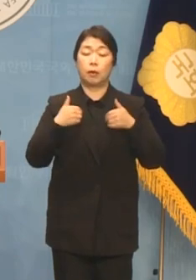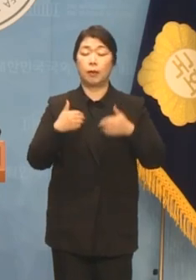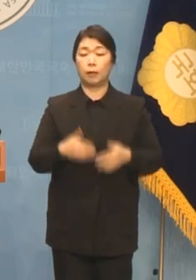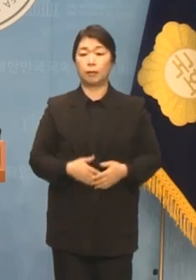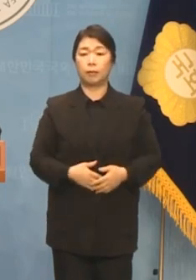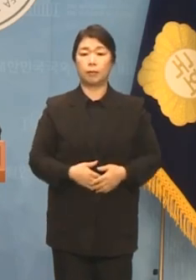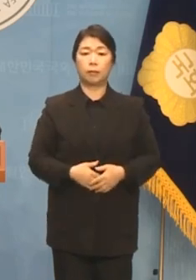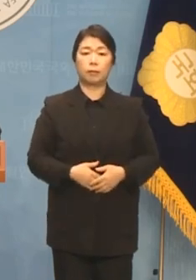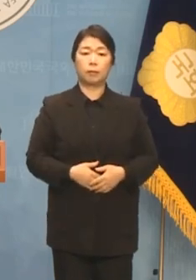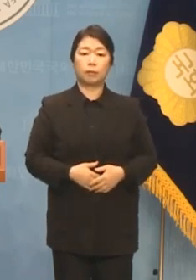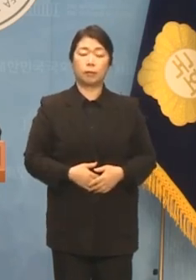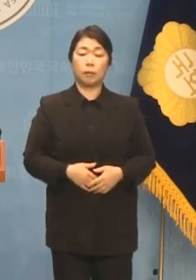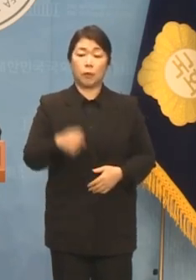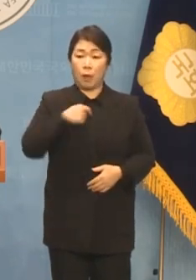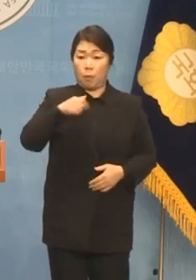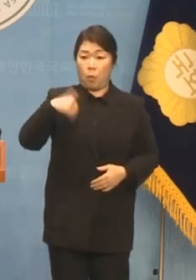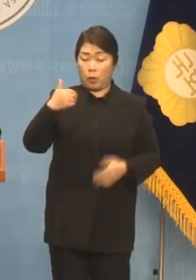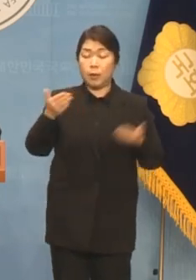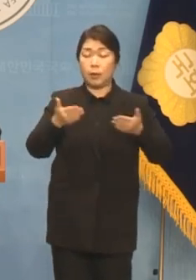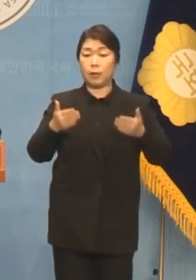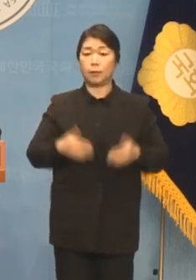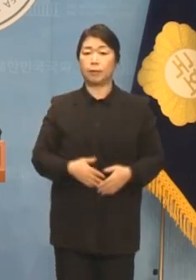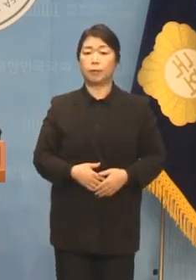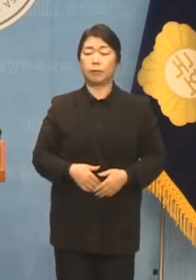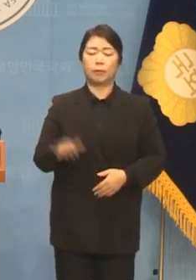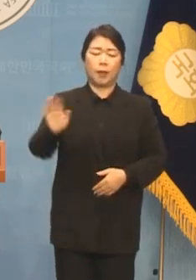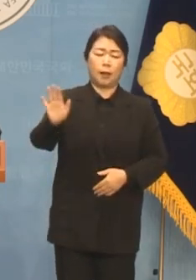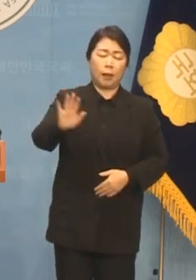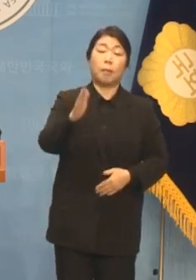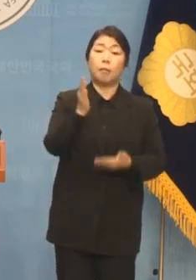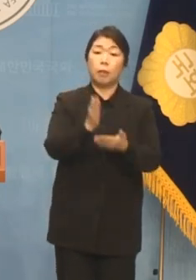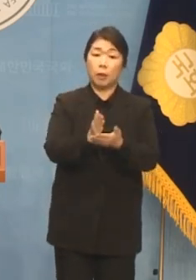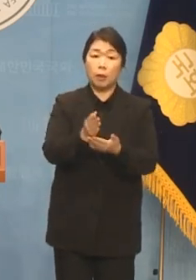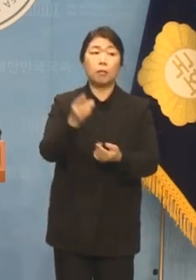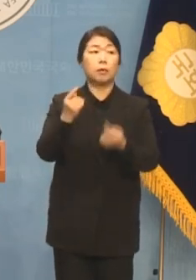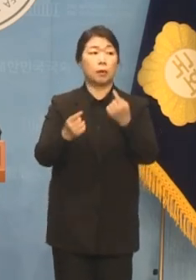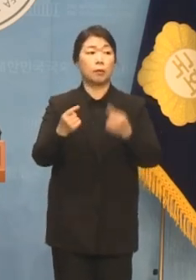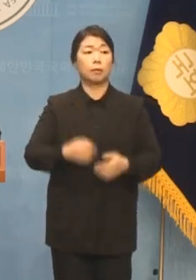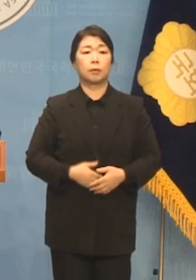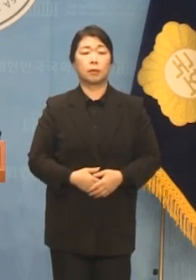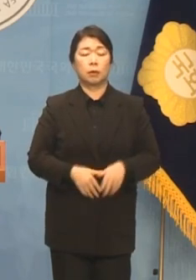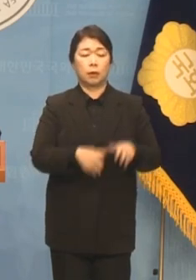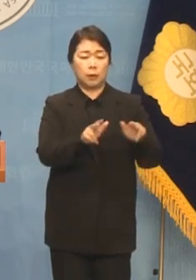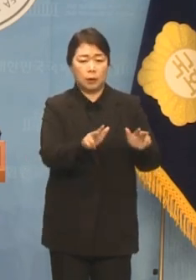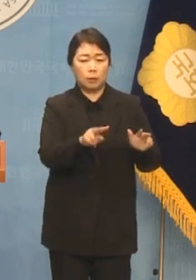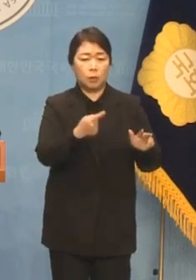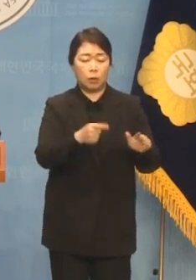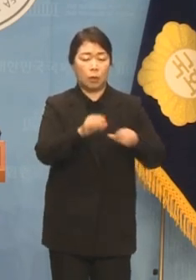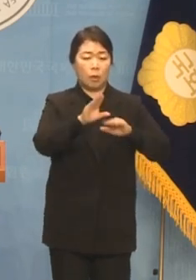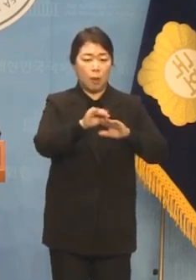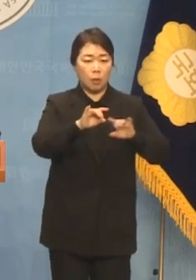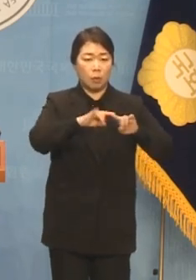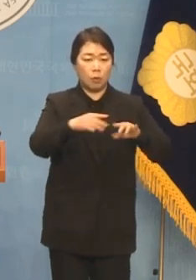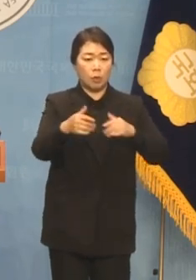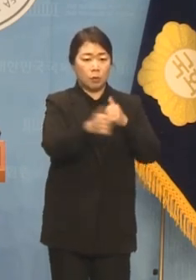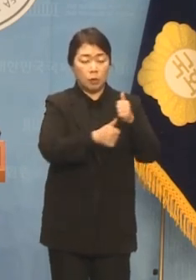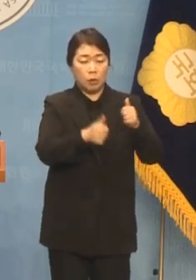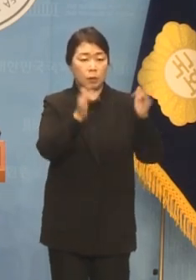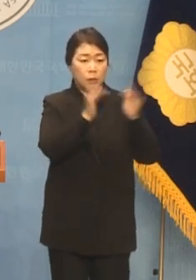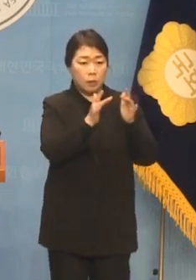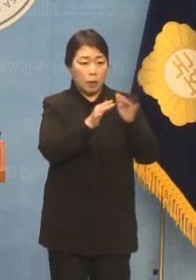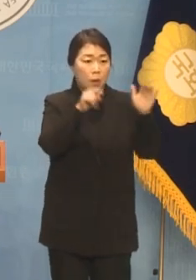합니다 나는 모르는 일이라며 손사래 칠 것이 아닙니다 지금도 방통이 누리집에